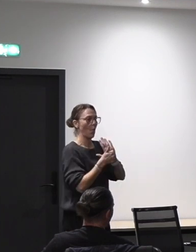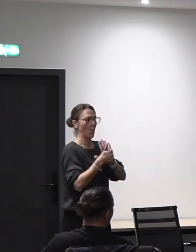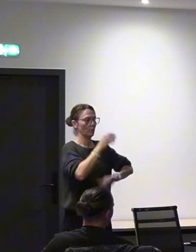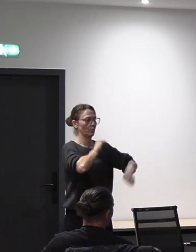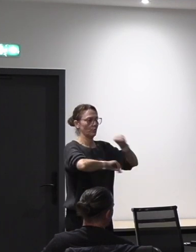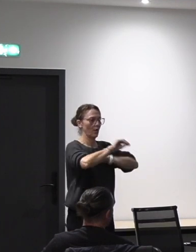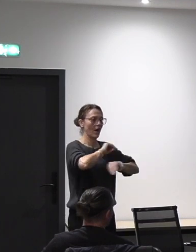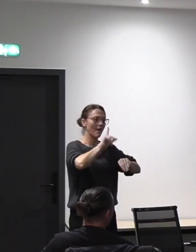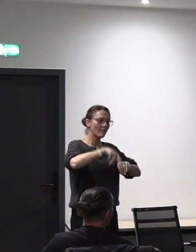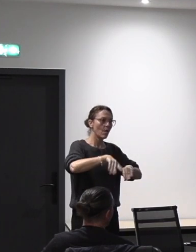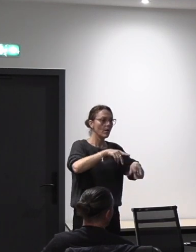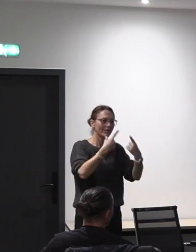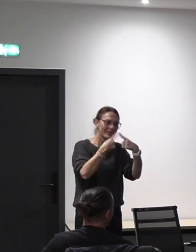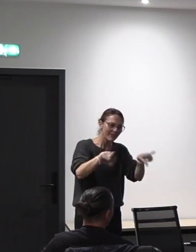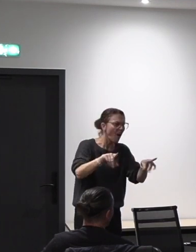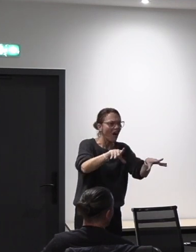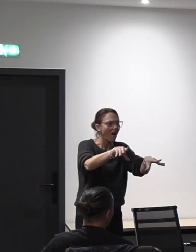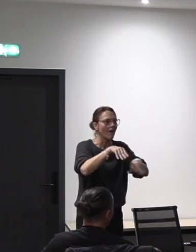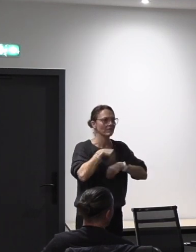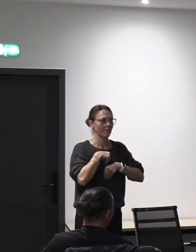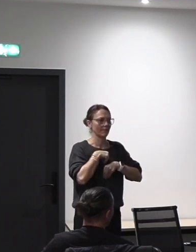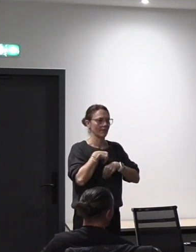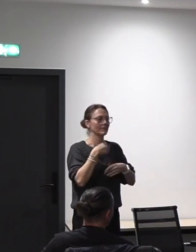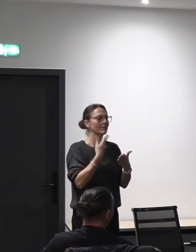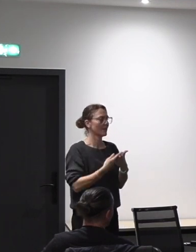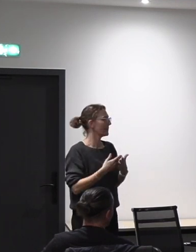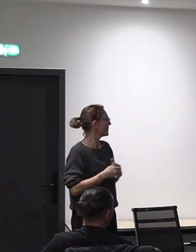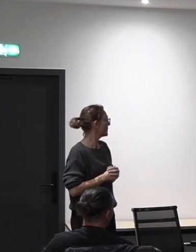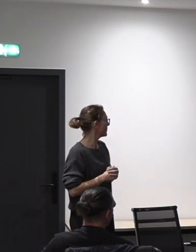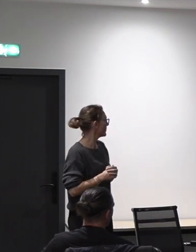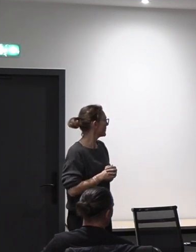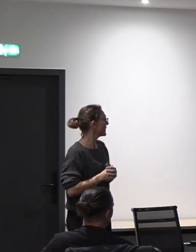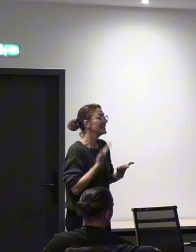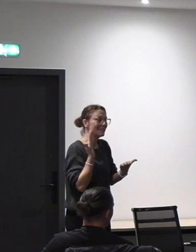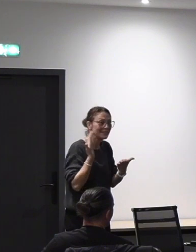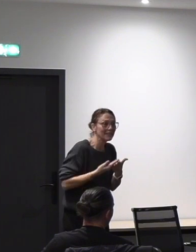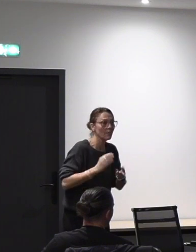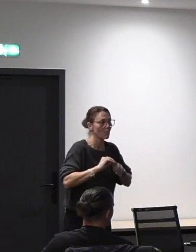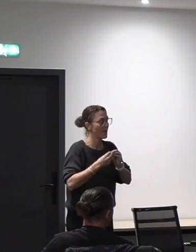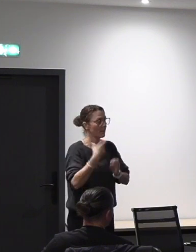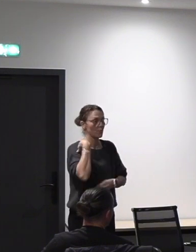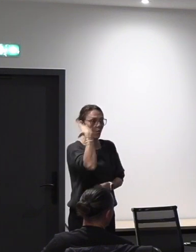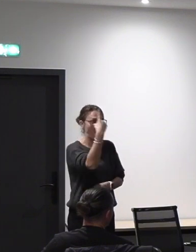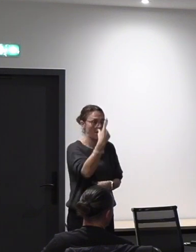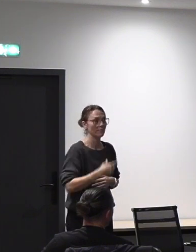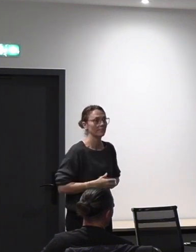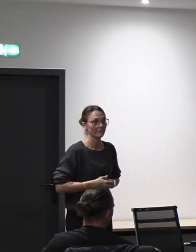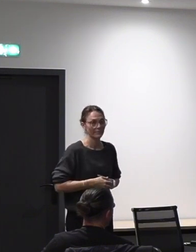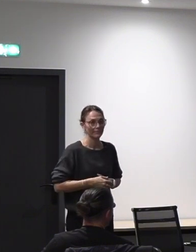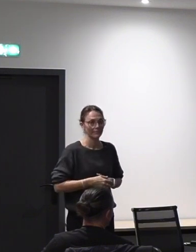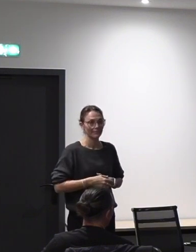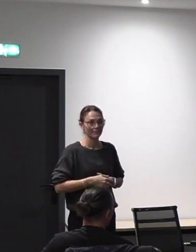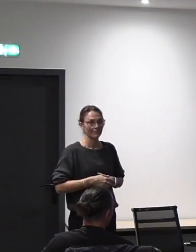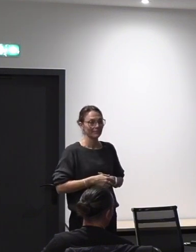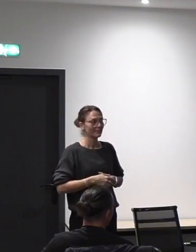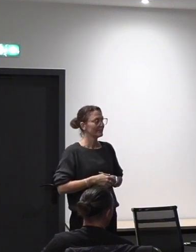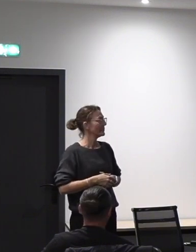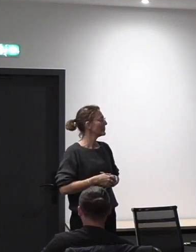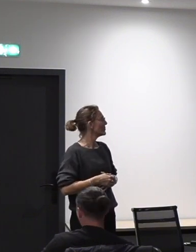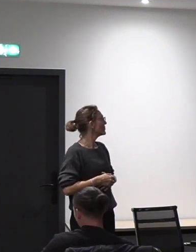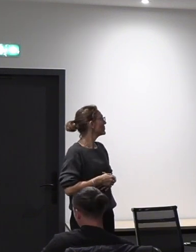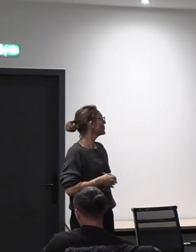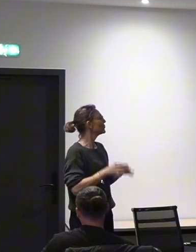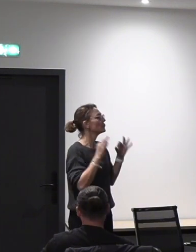d'accepter la différence. Et on va le revoir, et je crois que c'est ça le nœud du problème. Et c'est pour ça que ce que